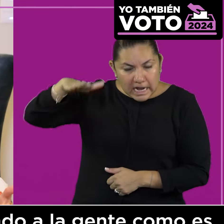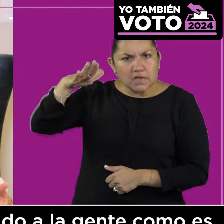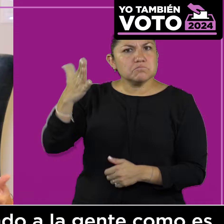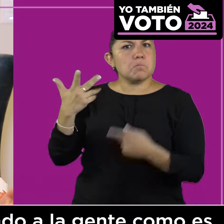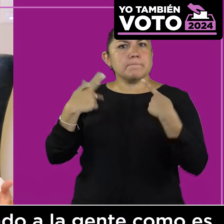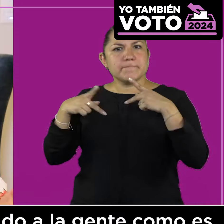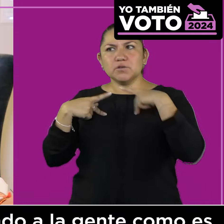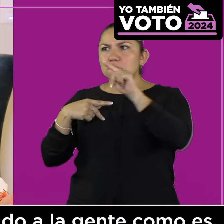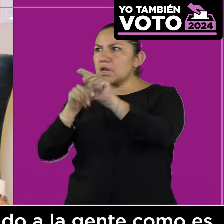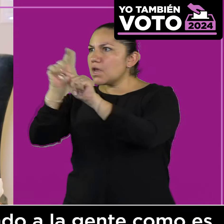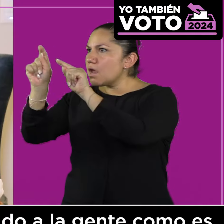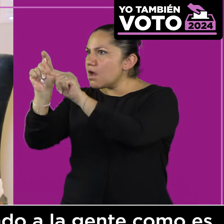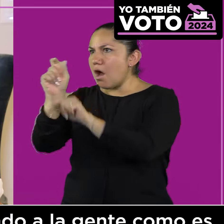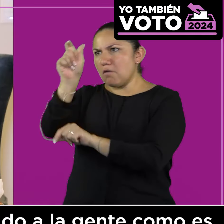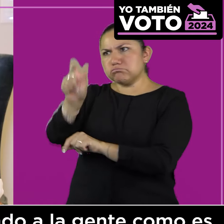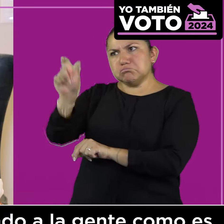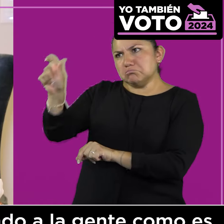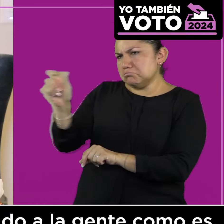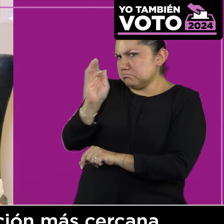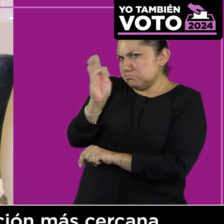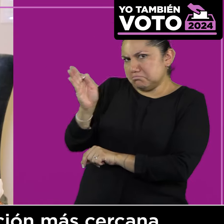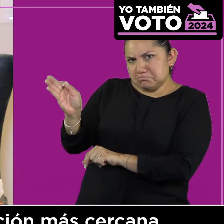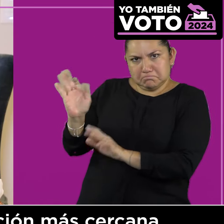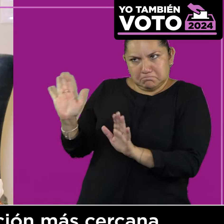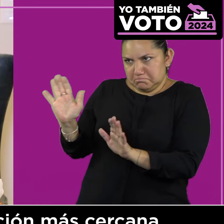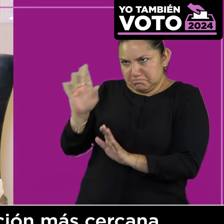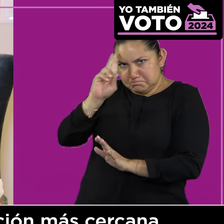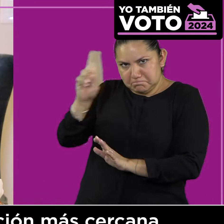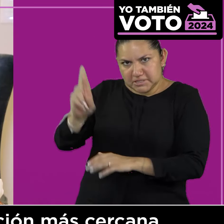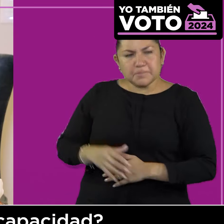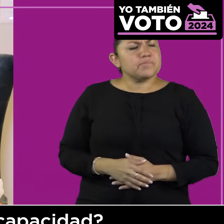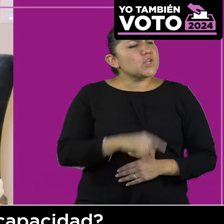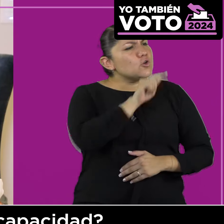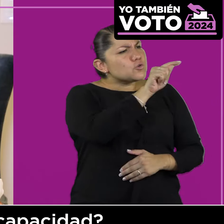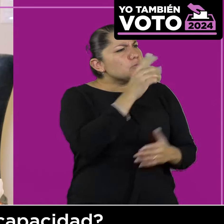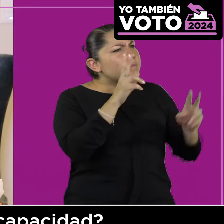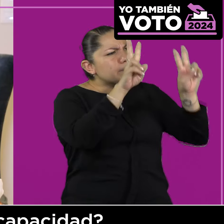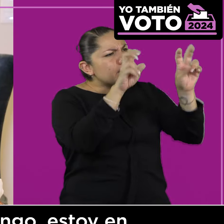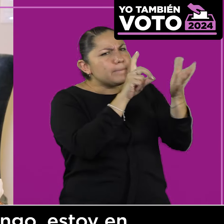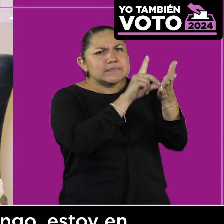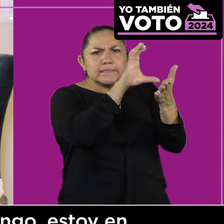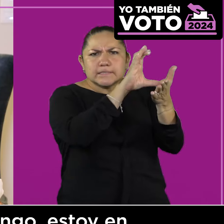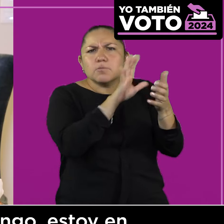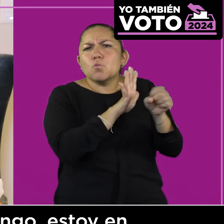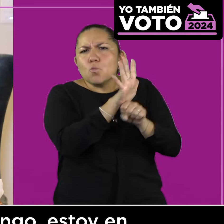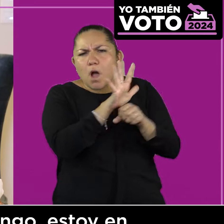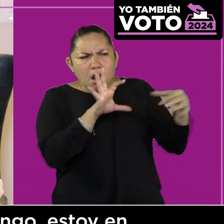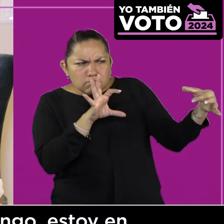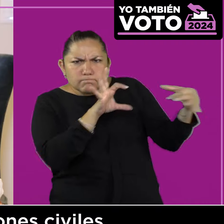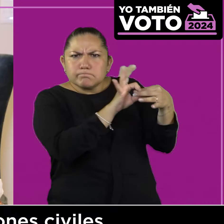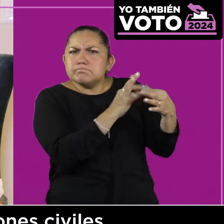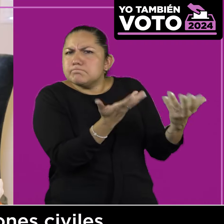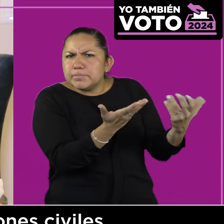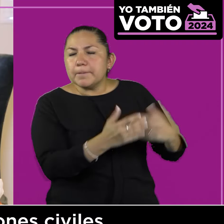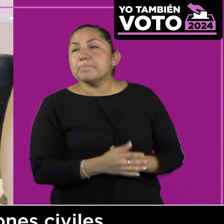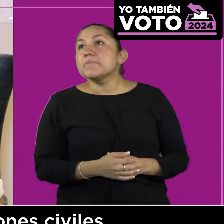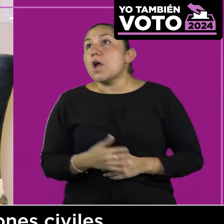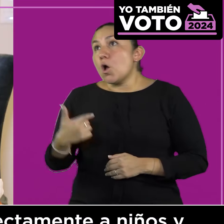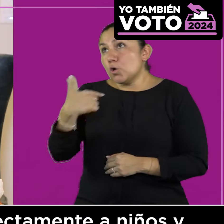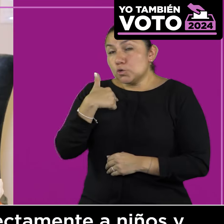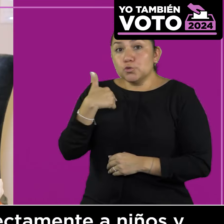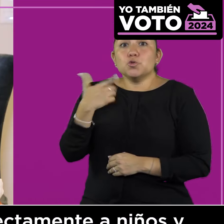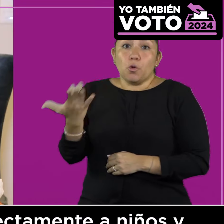conociendo y aceptando a la gente como es cuál es tu relación más cercana con la discapacidad Fíjate que tengo Estoy en dos asociaciones